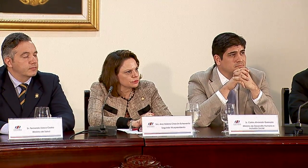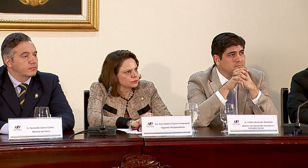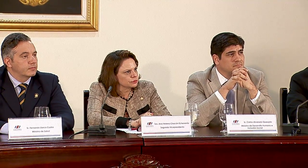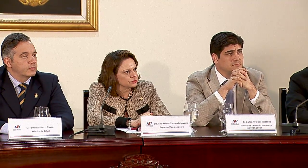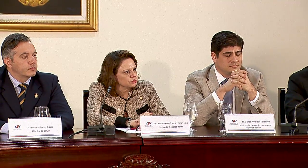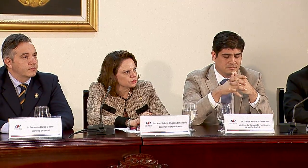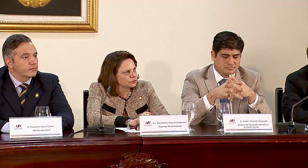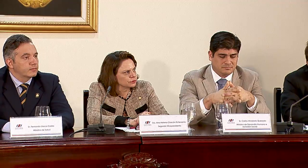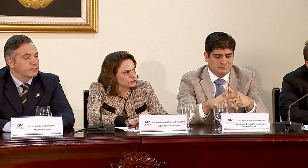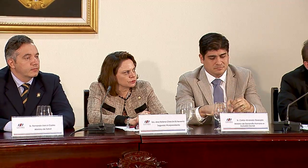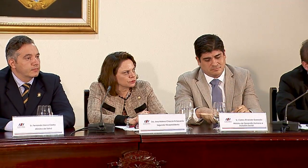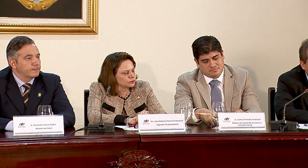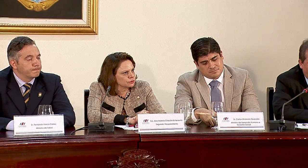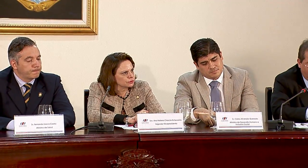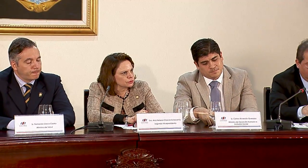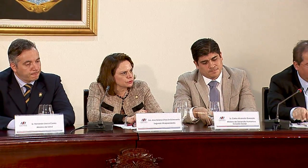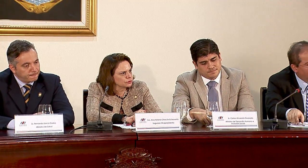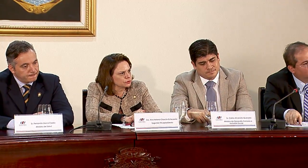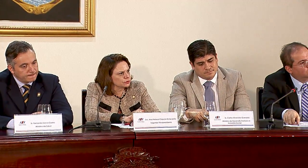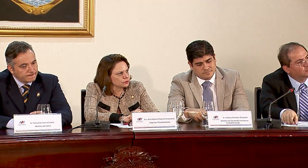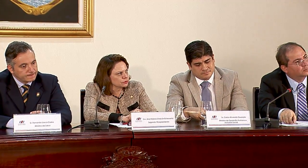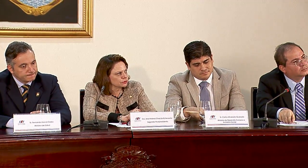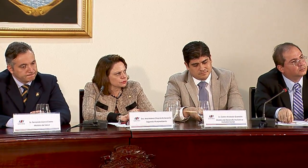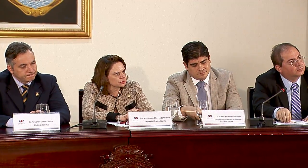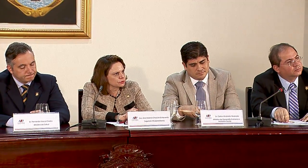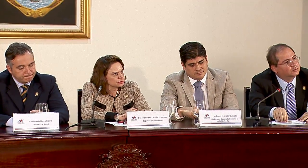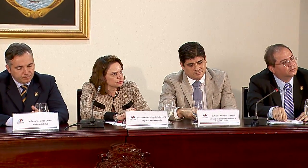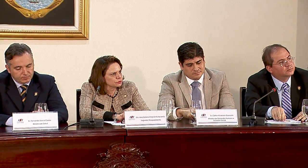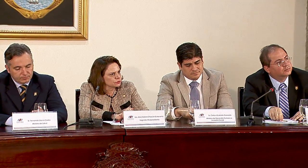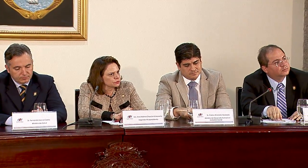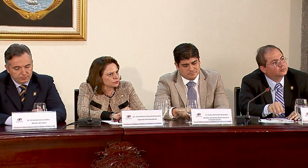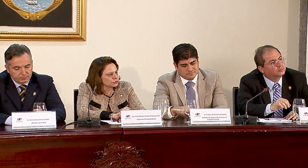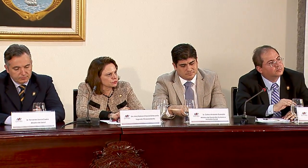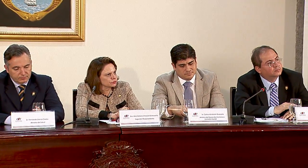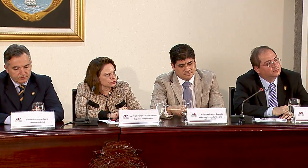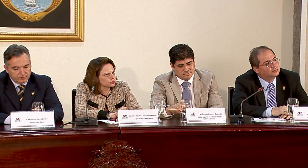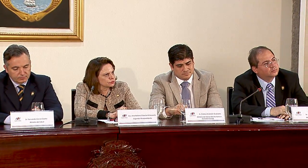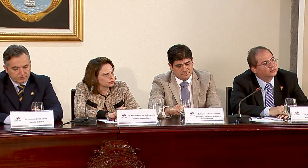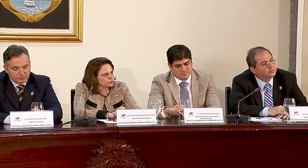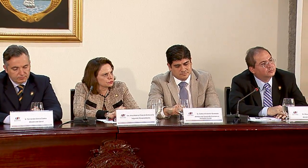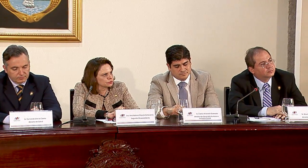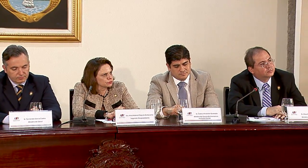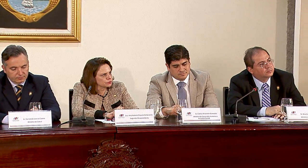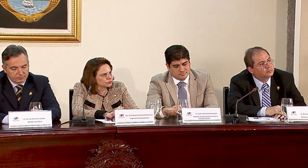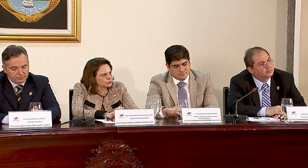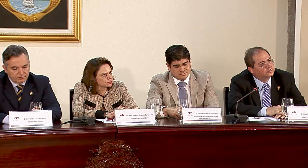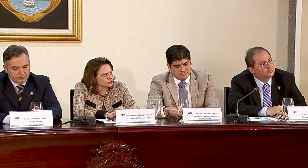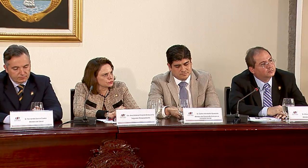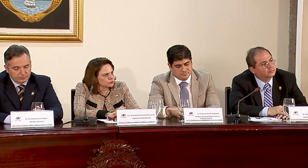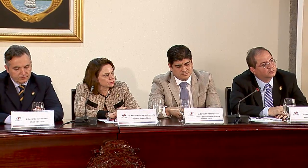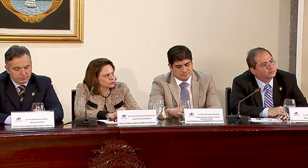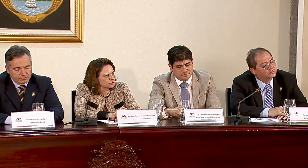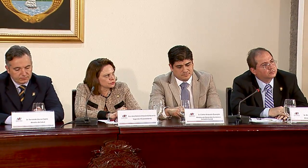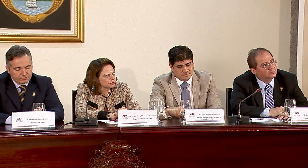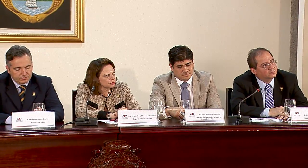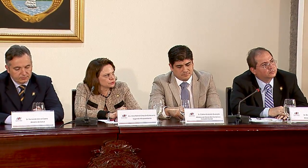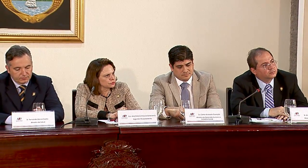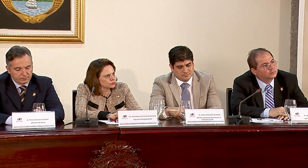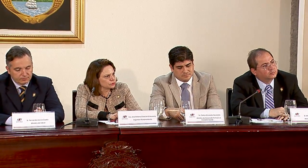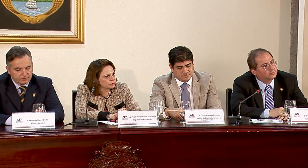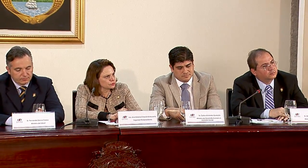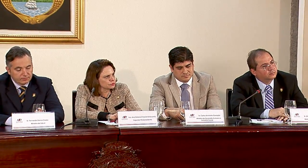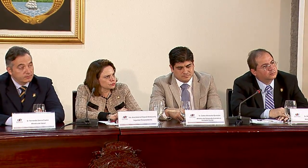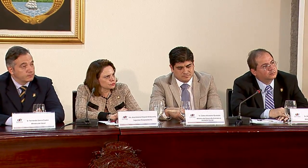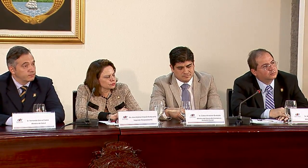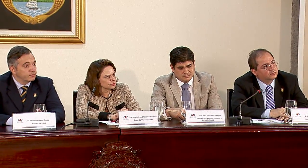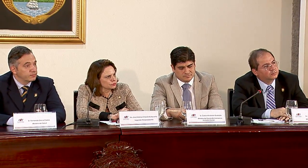presidencia y luego gastar este dinero en esta campaña viniendo del gobierno que había criticado otros gobiernos